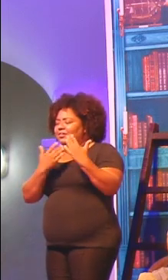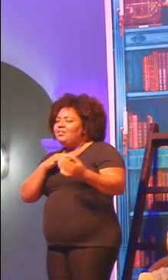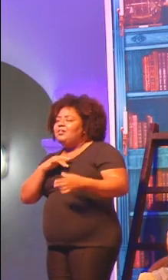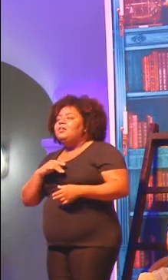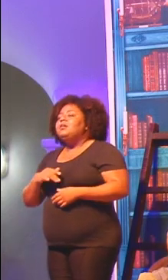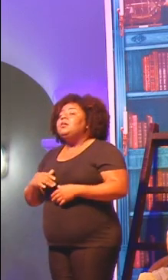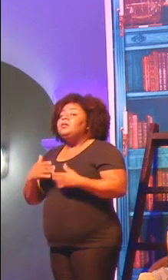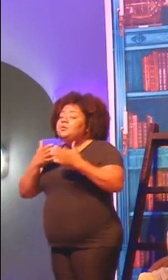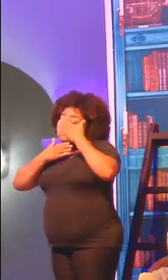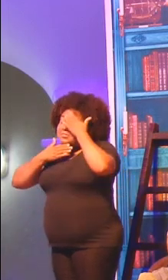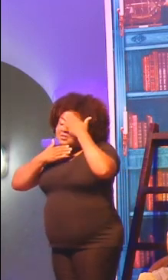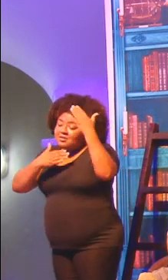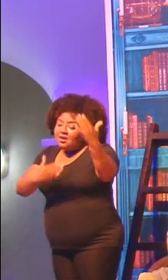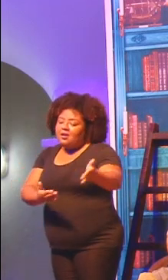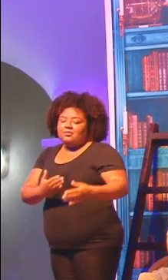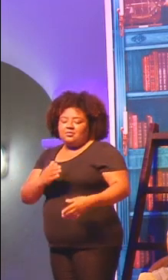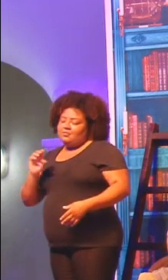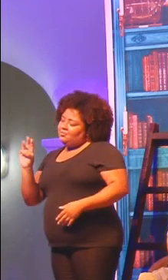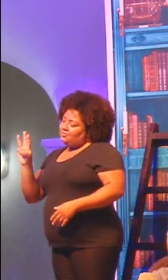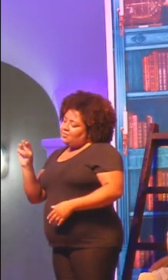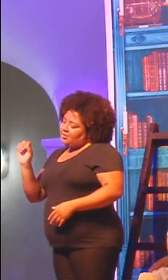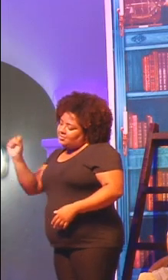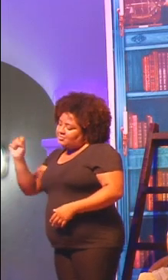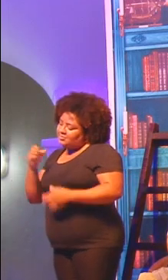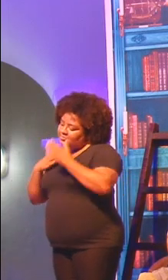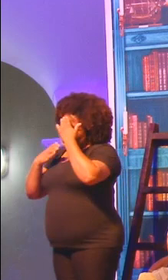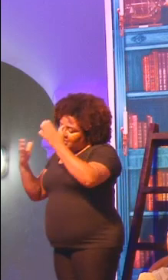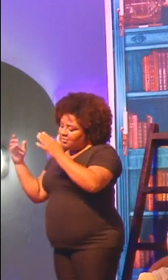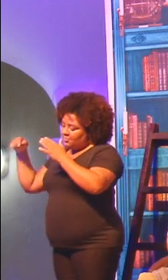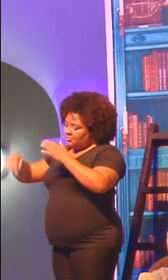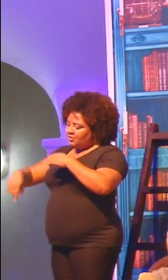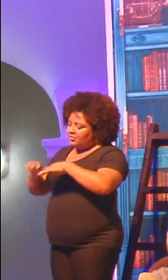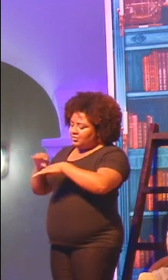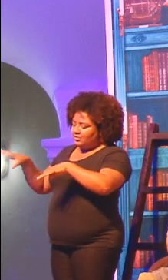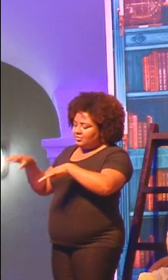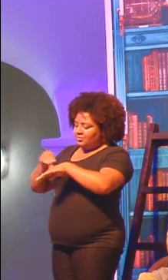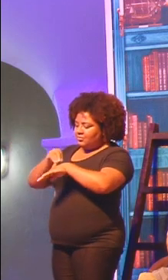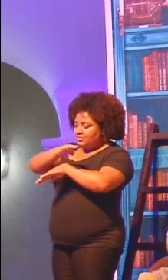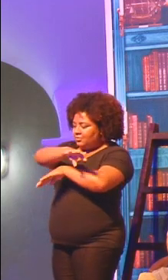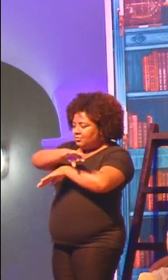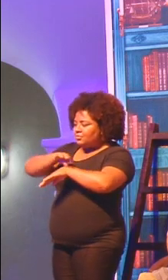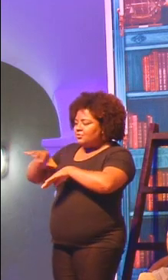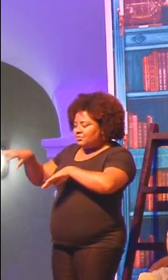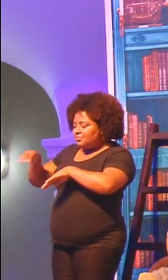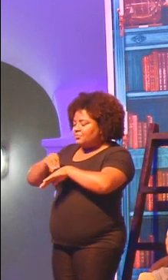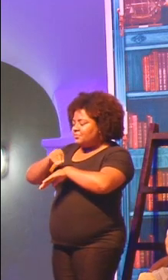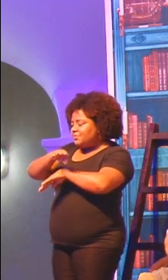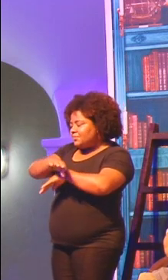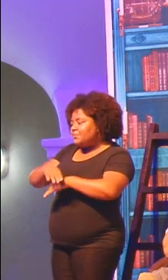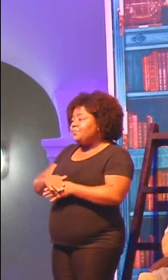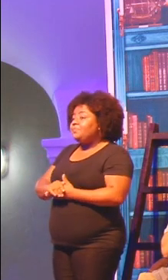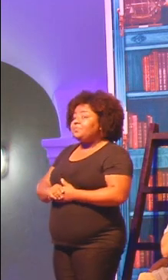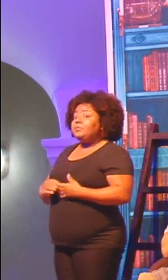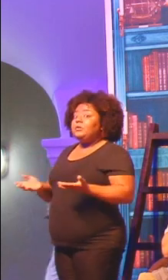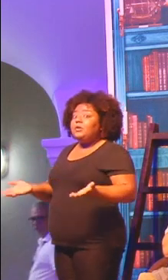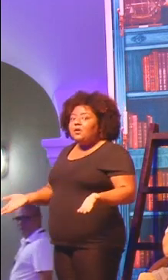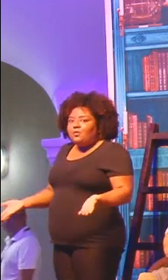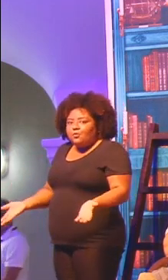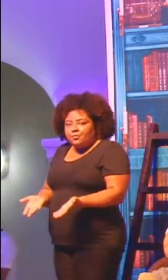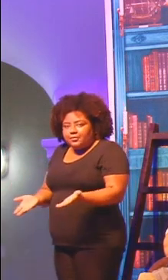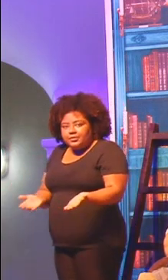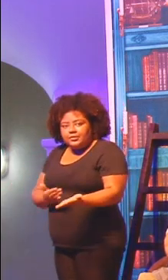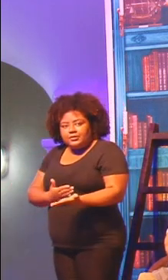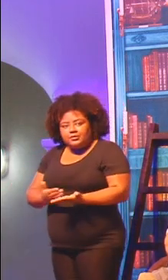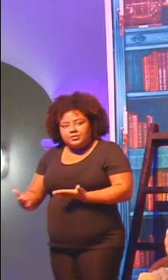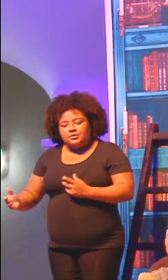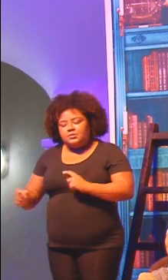aqui compartilhando com a gente disso e podendo provocar a gente com essa questão. Eu vou pegar o gancho nisso